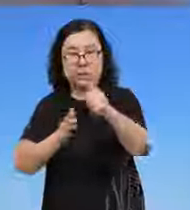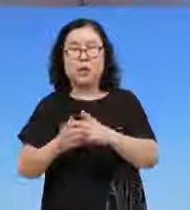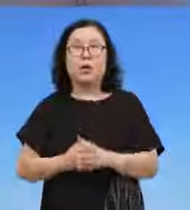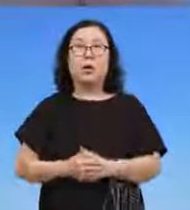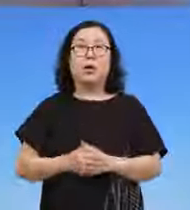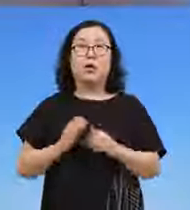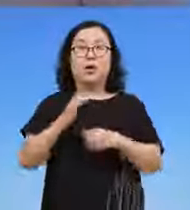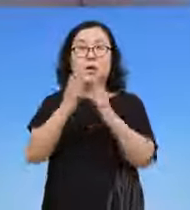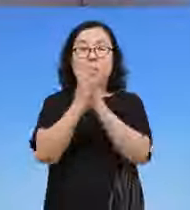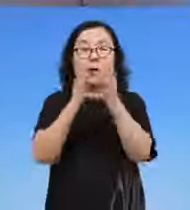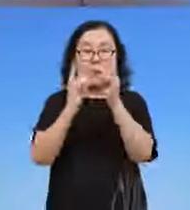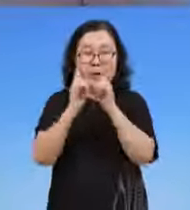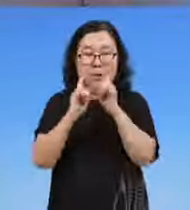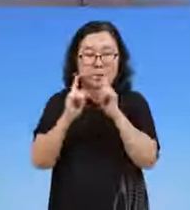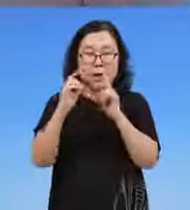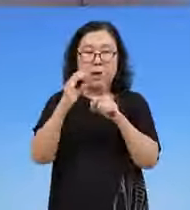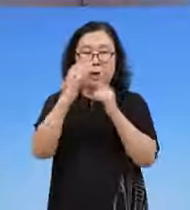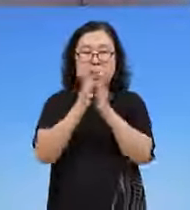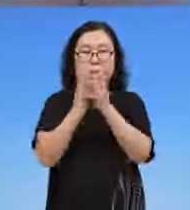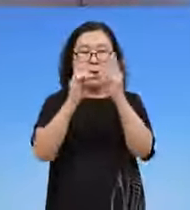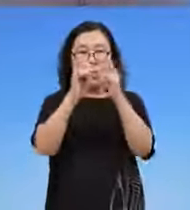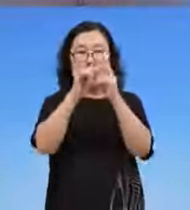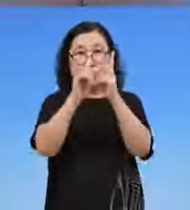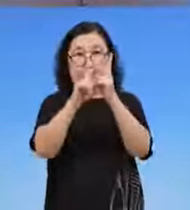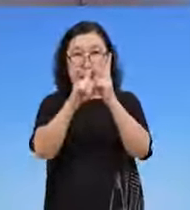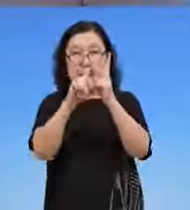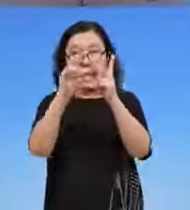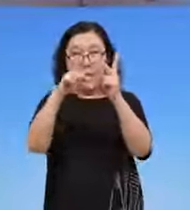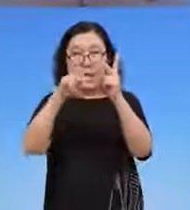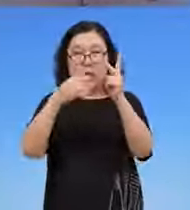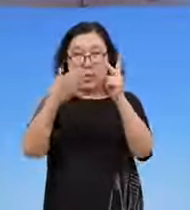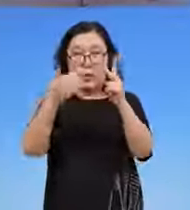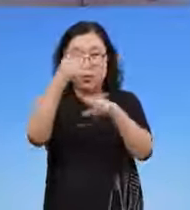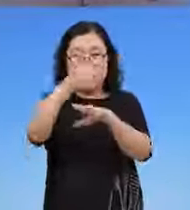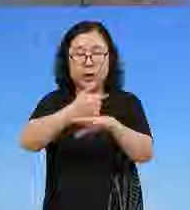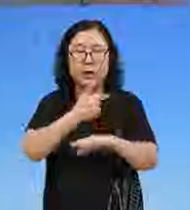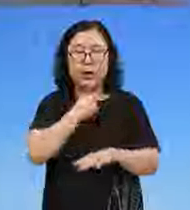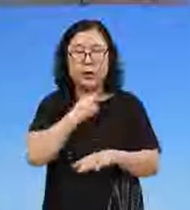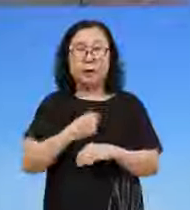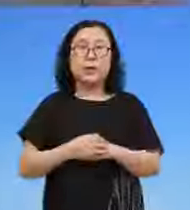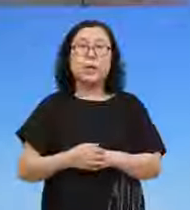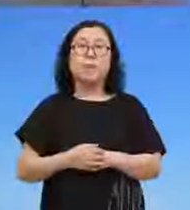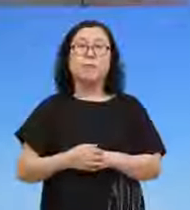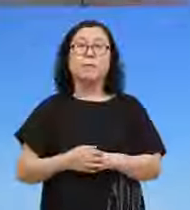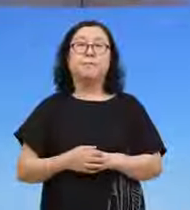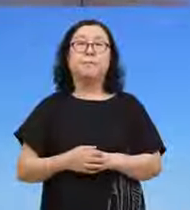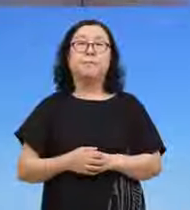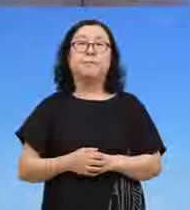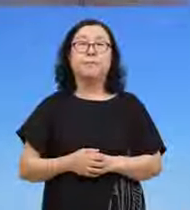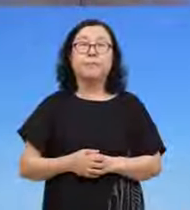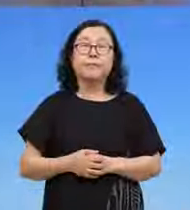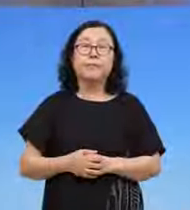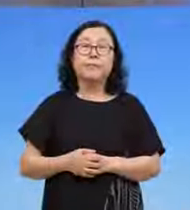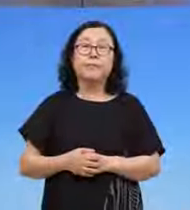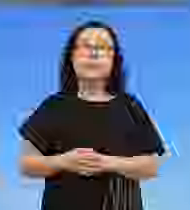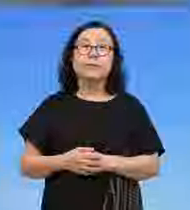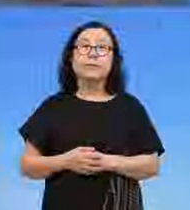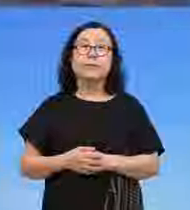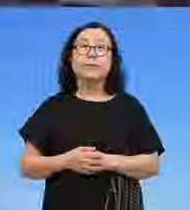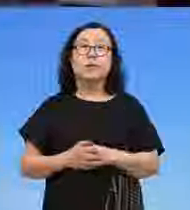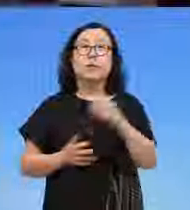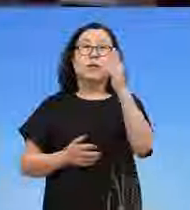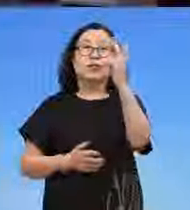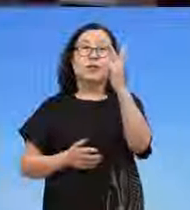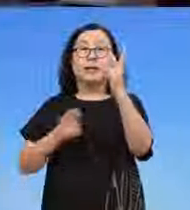오늘의 결론을 성경 두 구절을 읽어드리고 마치려고 하는데요, 출애굽기 15장